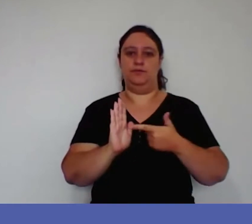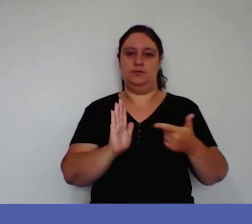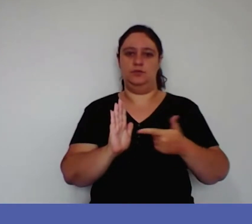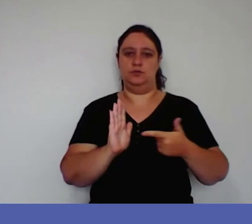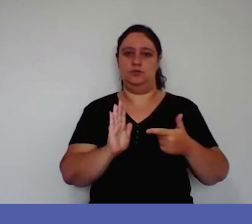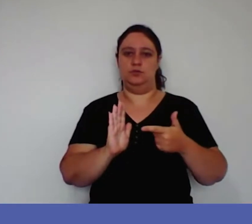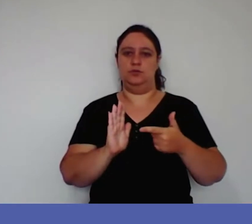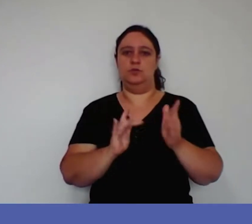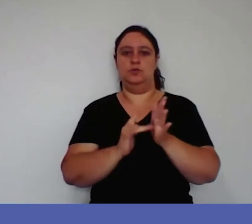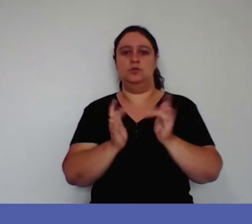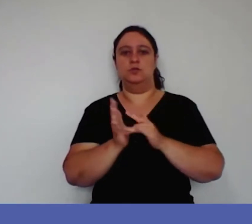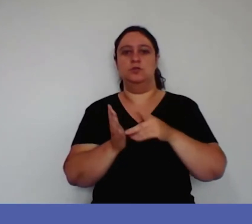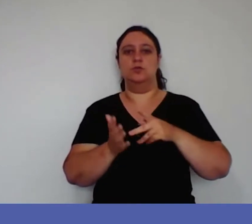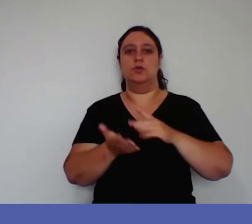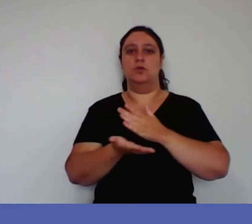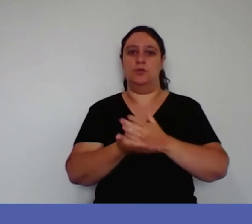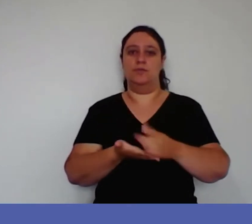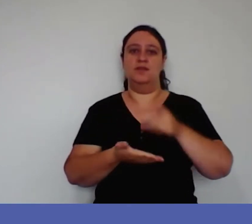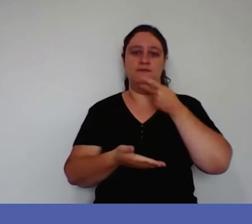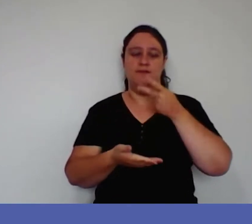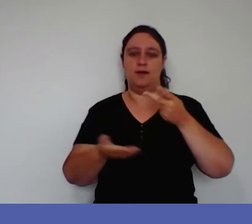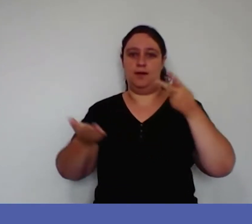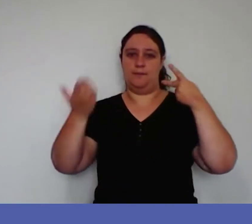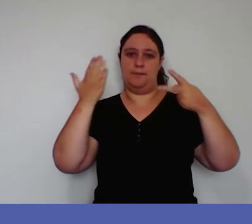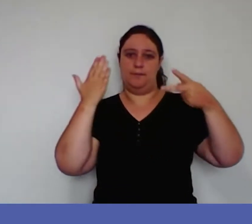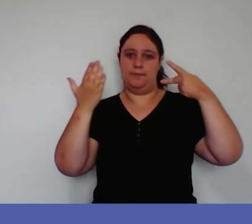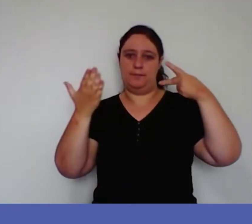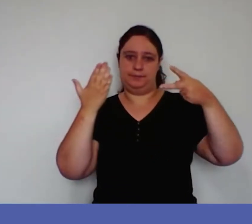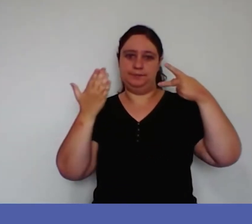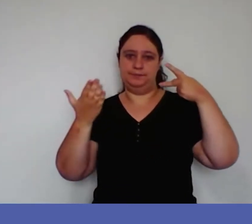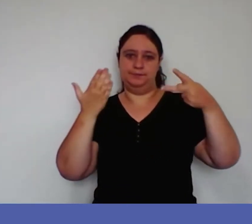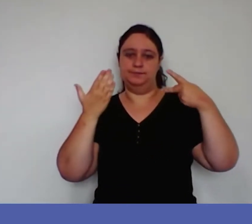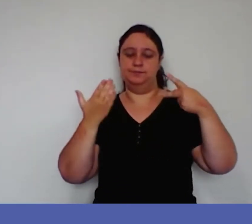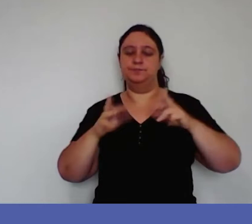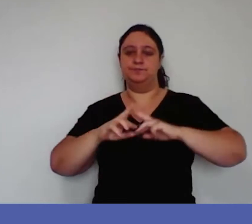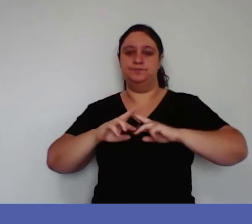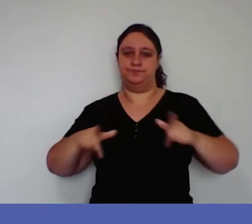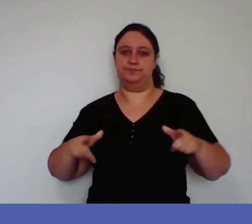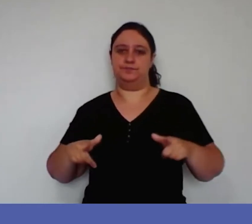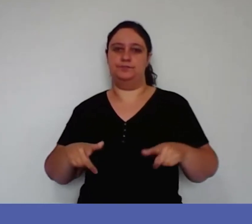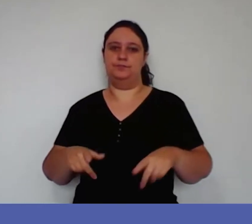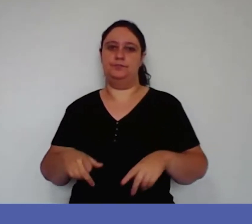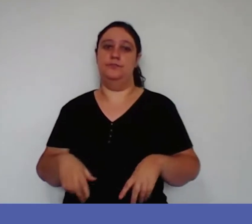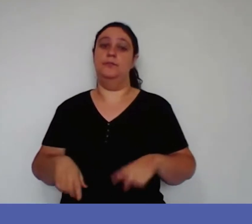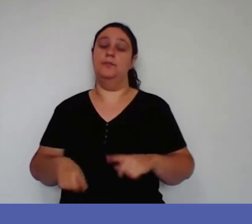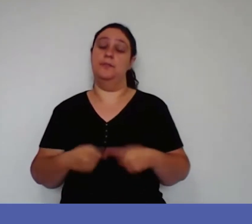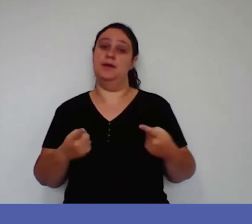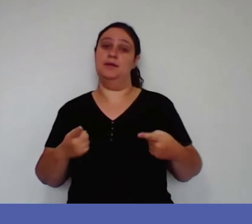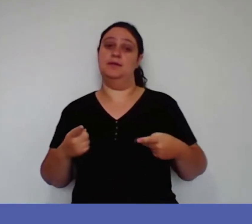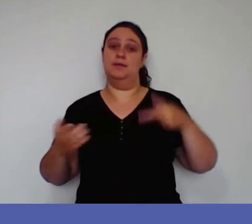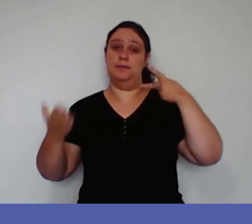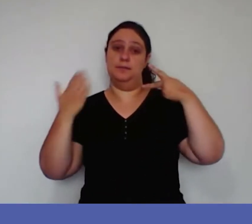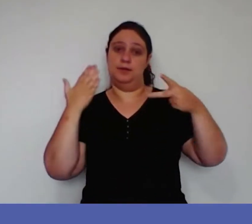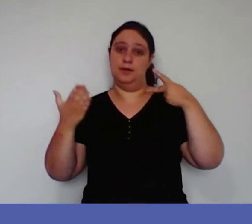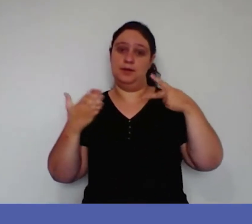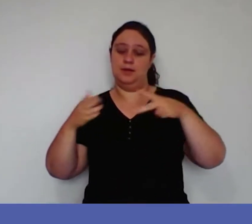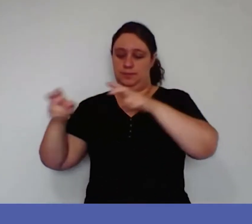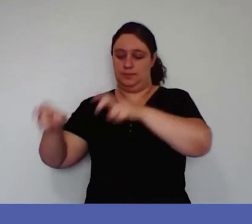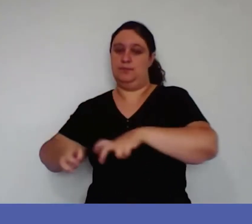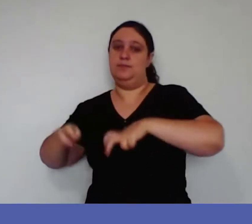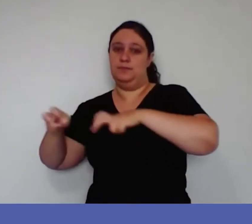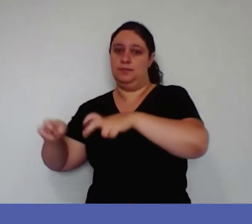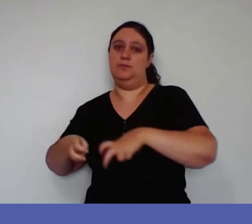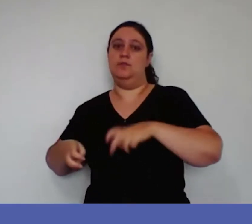outra parábola, mas preste atenção, na parábola dos lavradores, ele só falou atentar